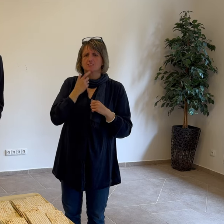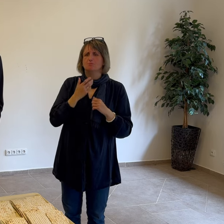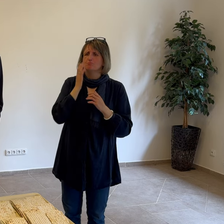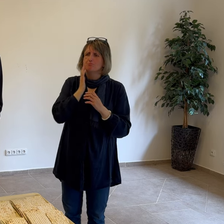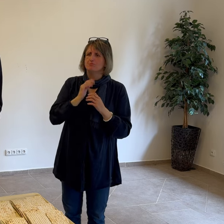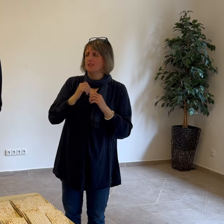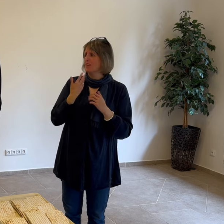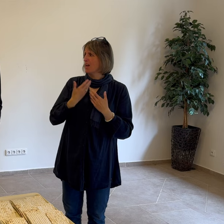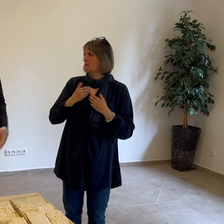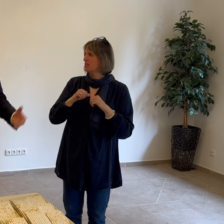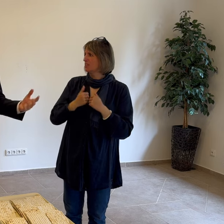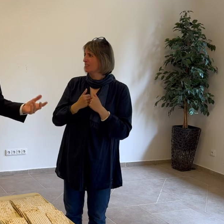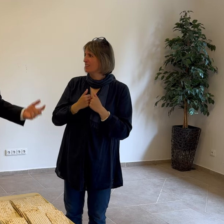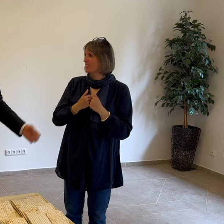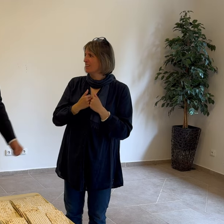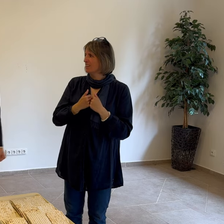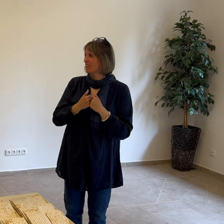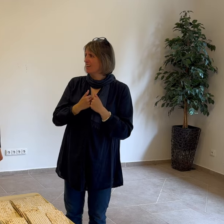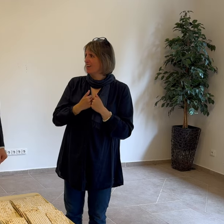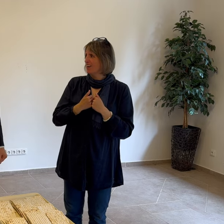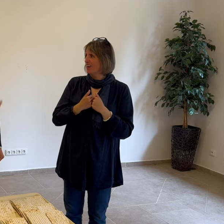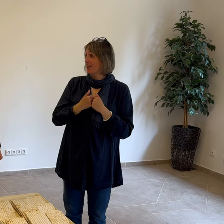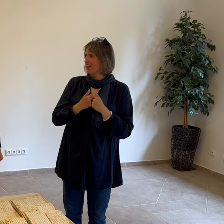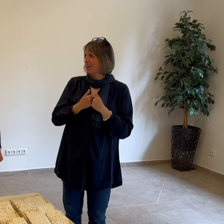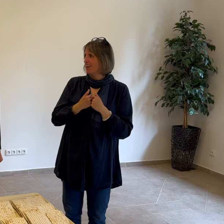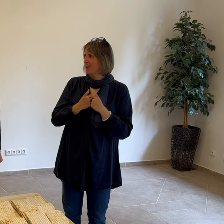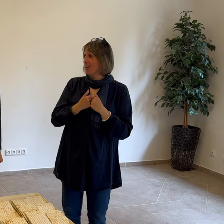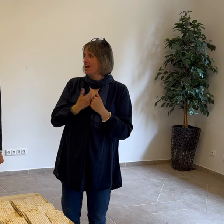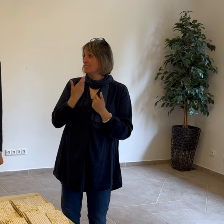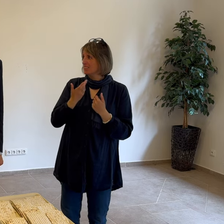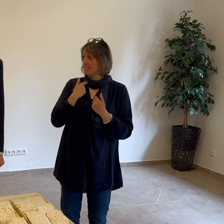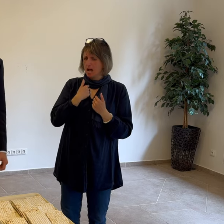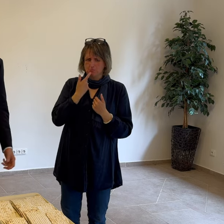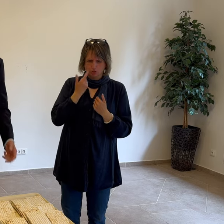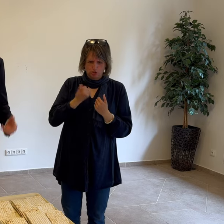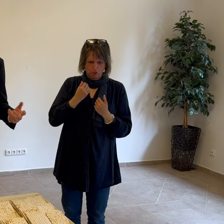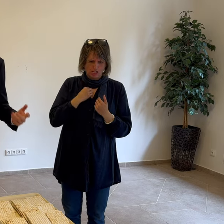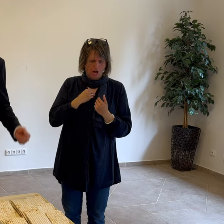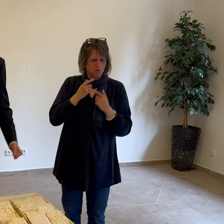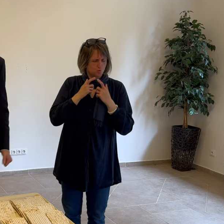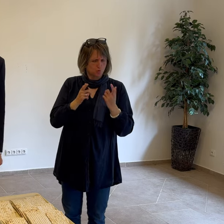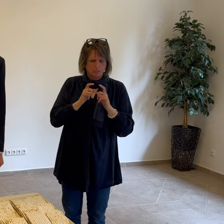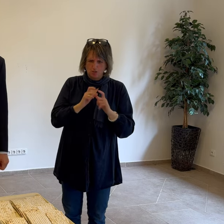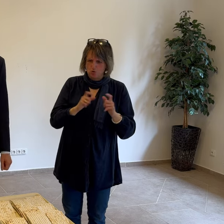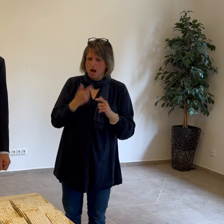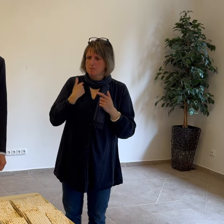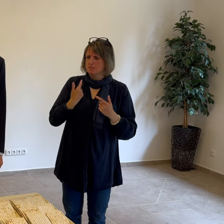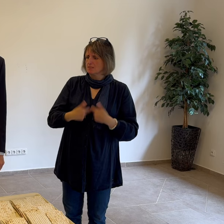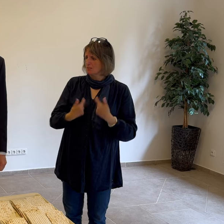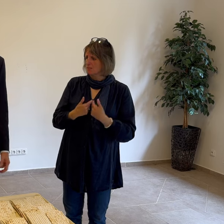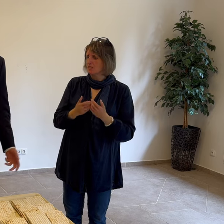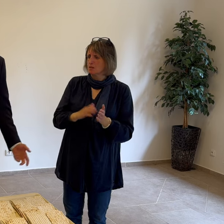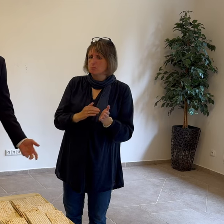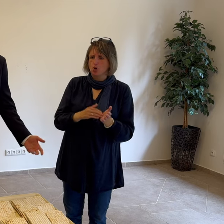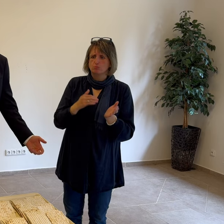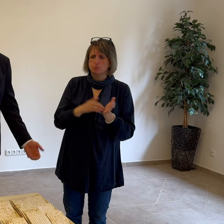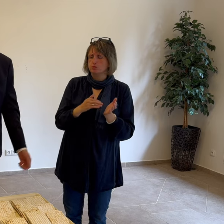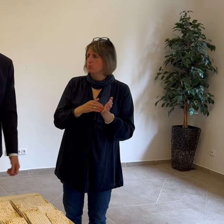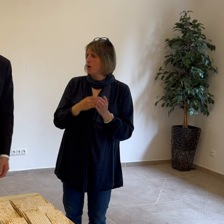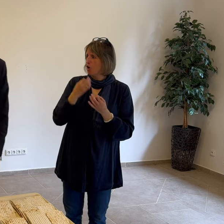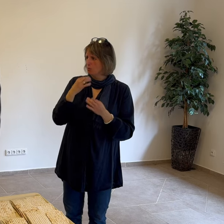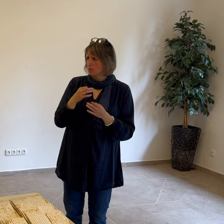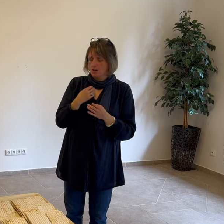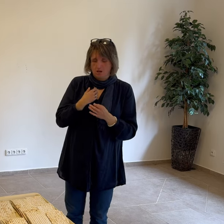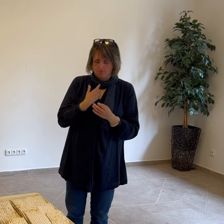vymlouváš Vždyť tam říkáš různé důvody aby si vysvětlil že není to úplně tvoje vina nevím jak to máte vy